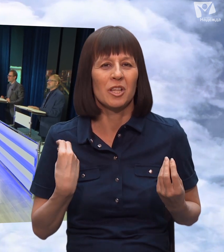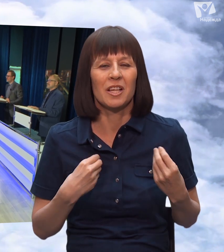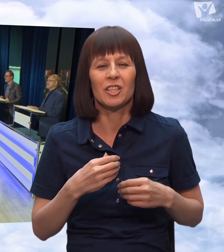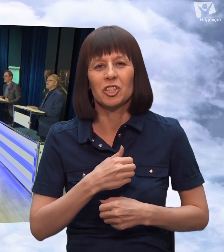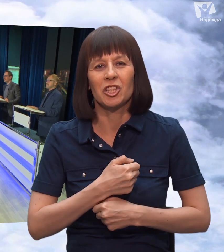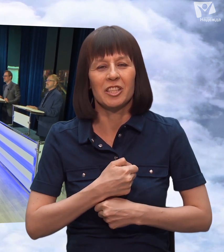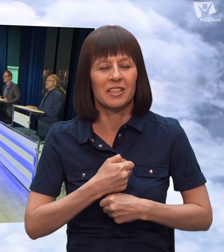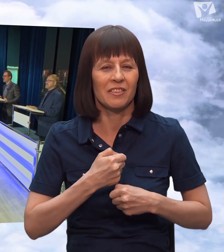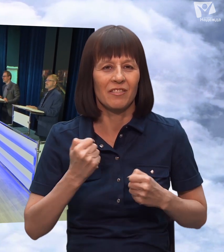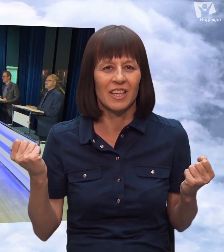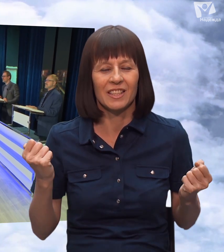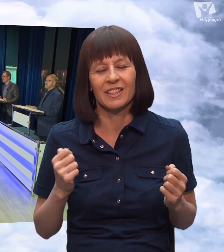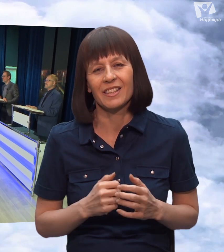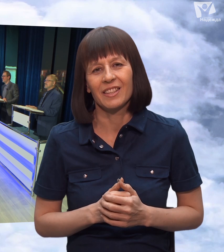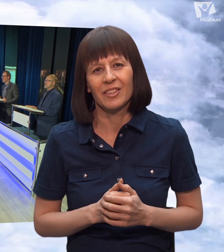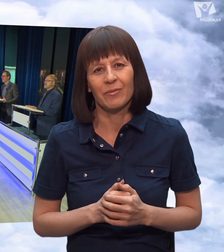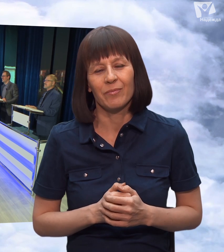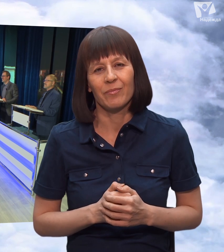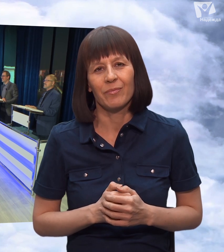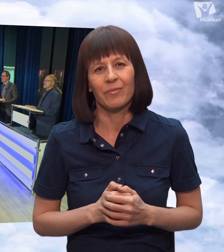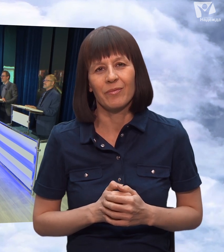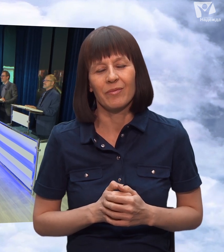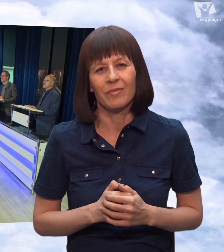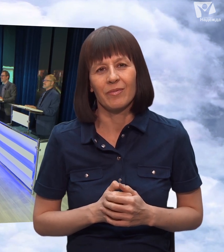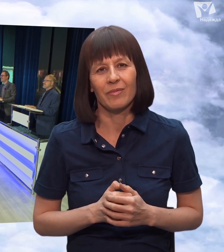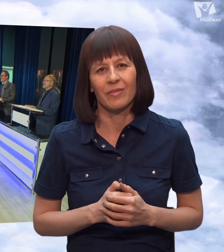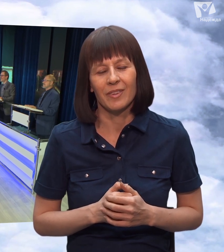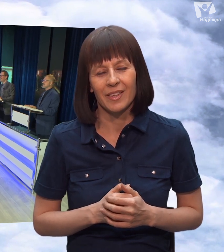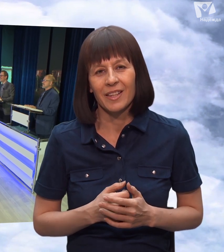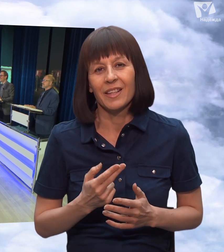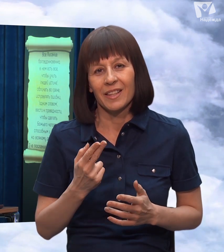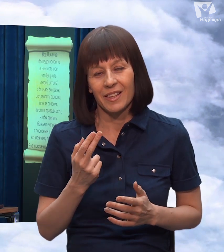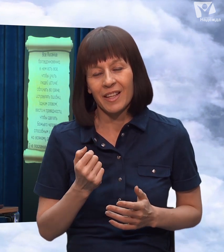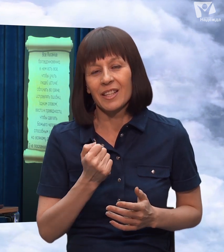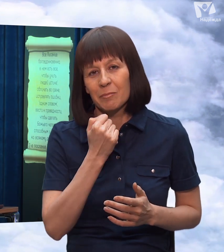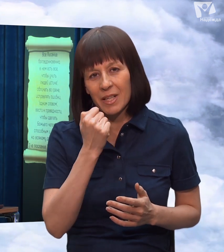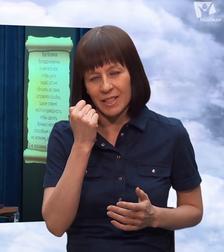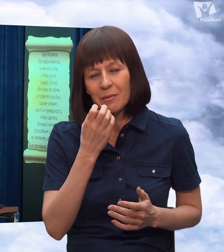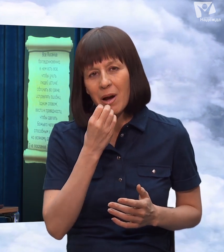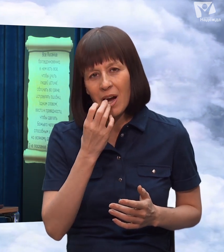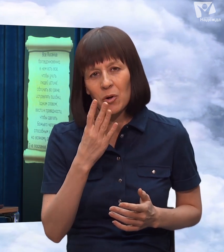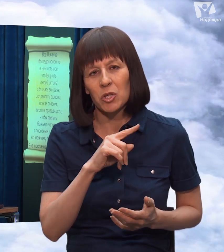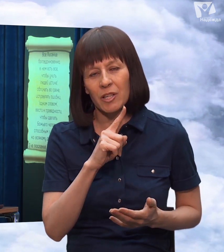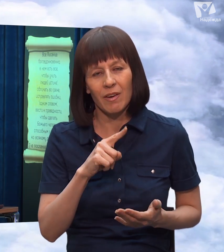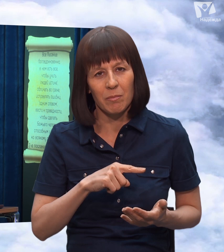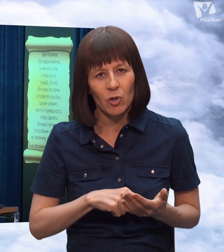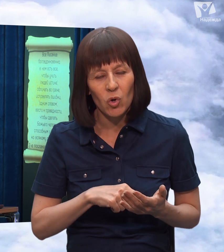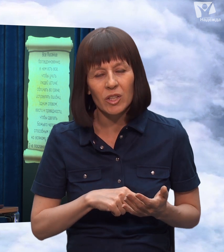27 28 глава вопрос такой хороший вопрос